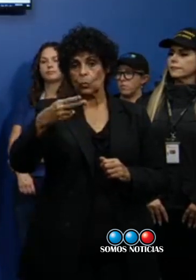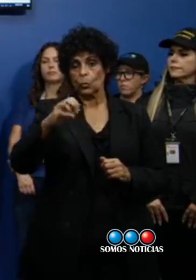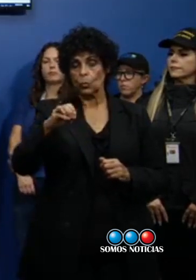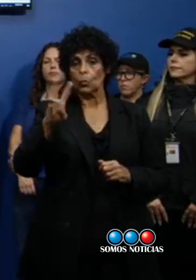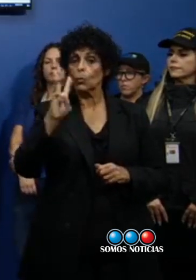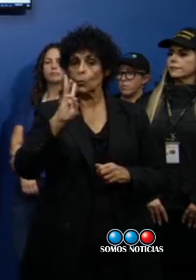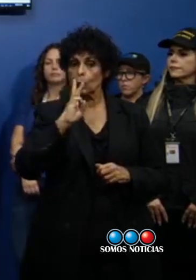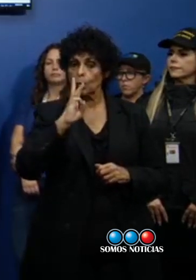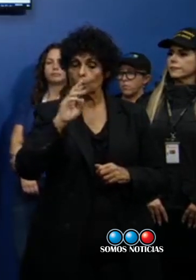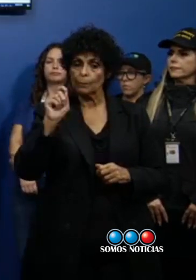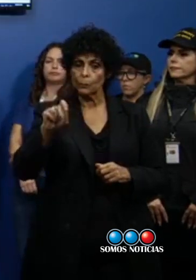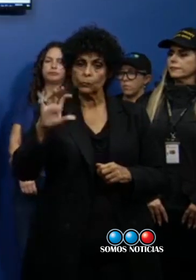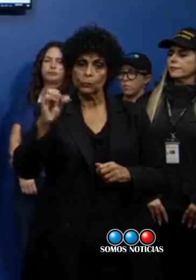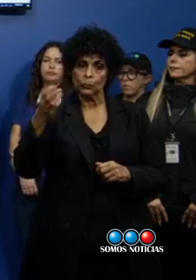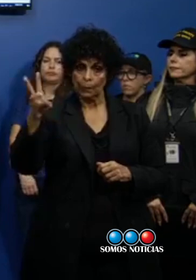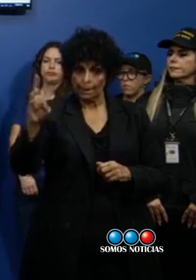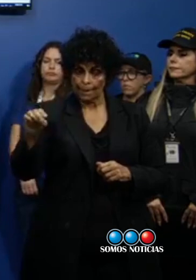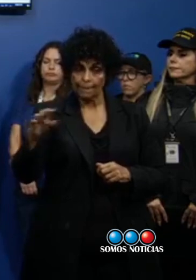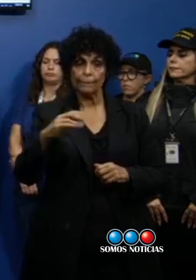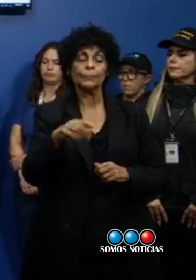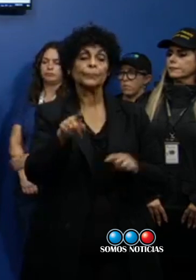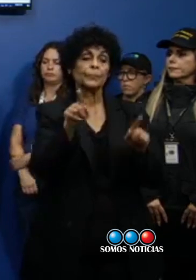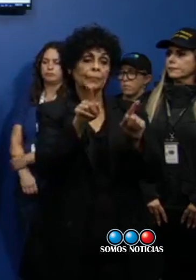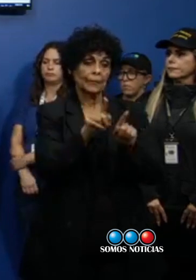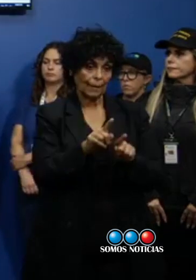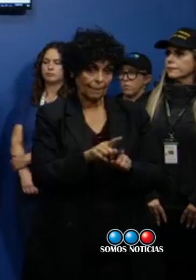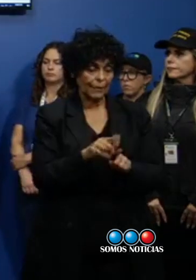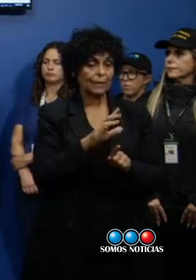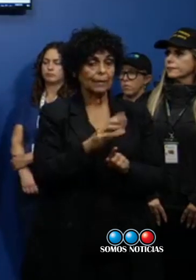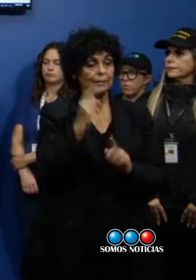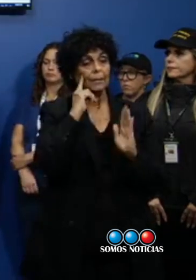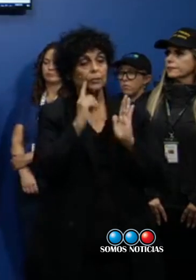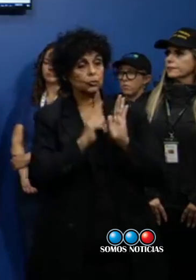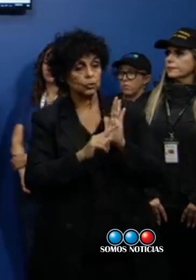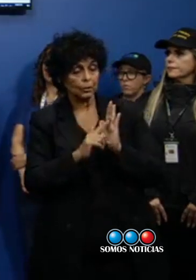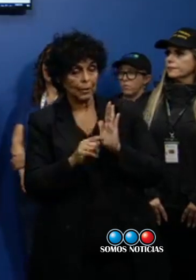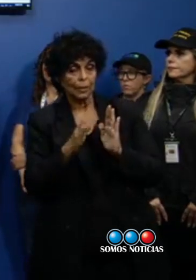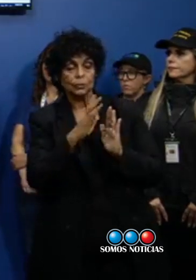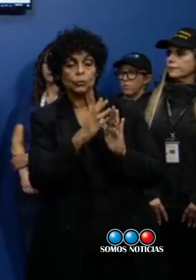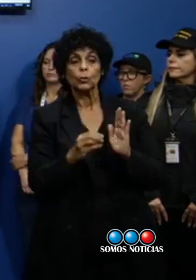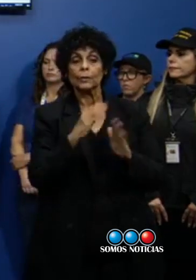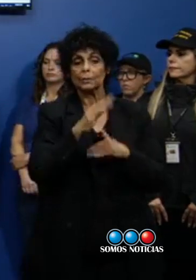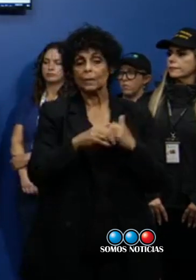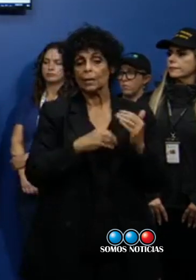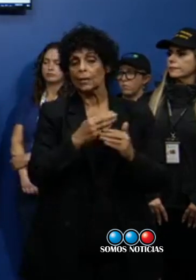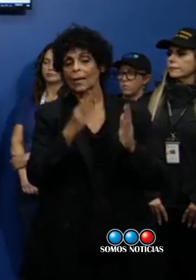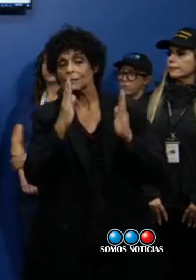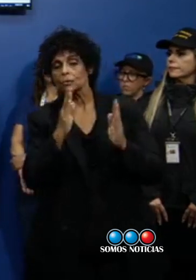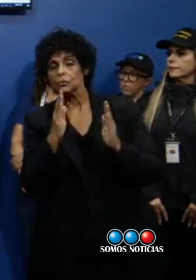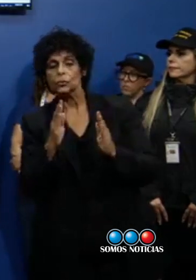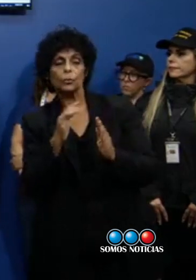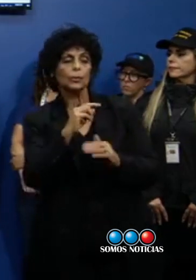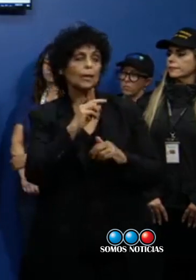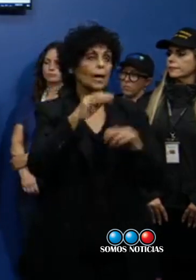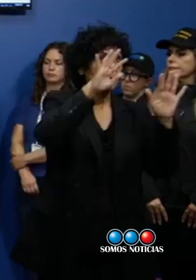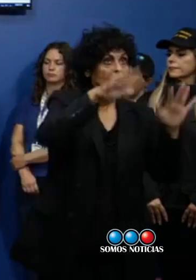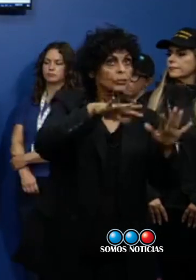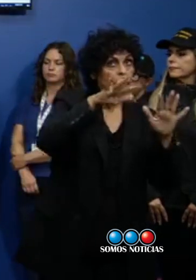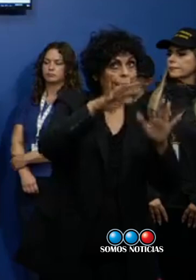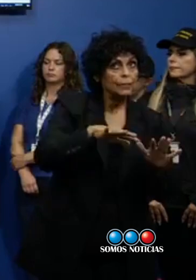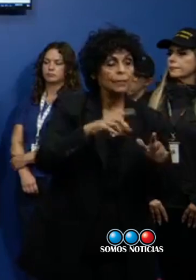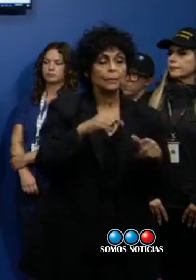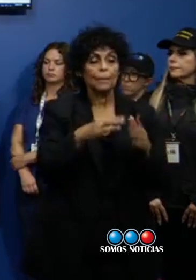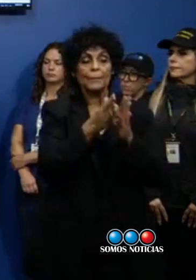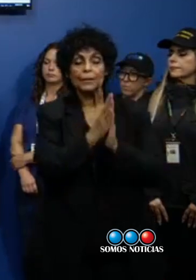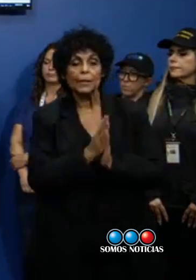minimizar el impacto en los sistemas de de aguas residuales están experimentando tensiones debido a que están experimentando tensiones debido a las Fuertes lluvias están